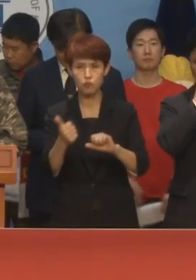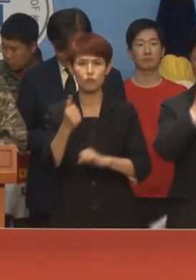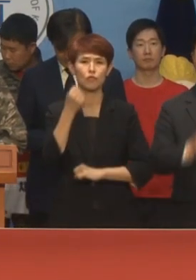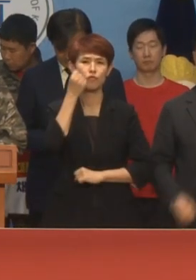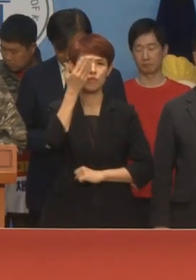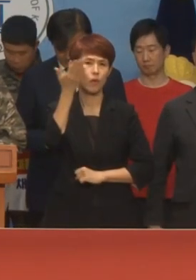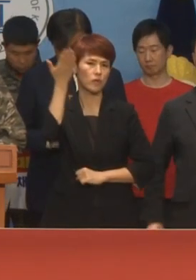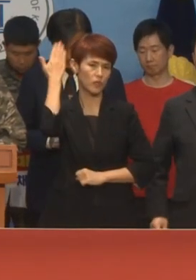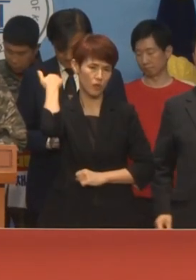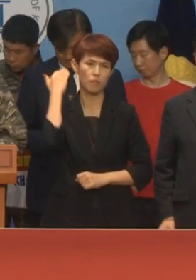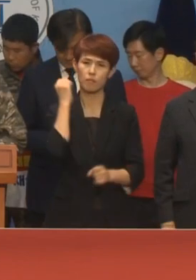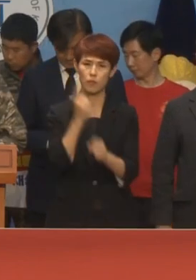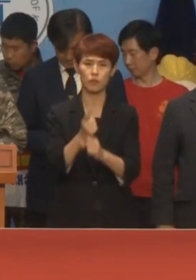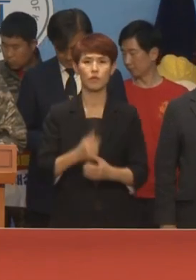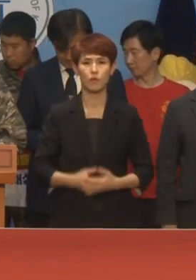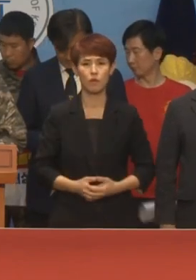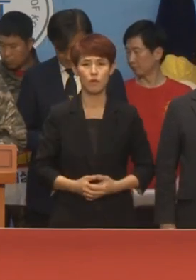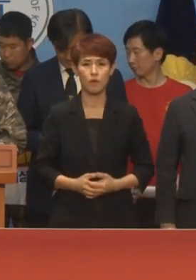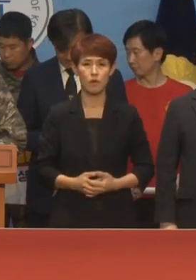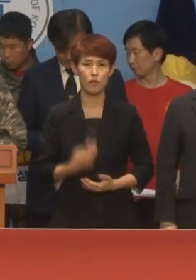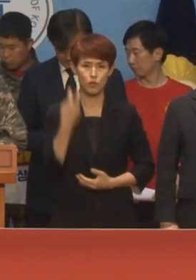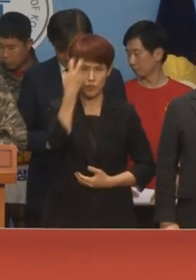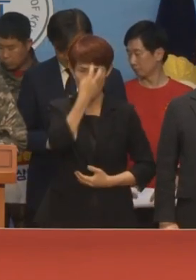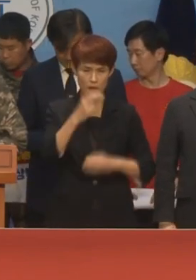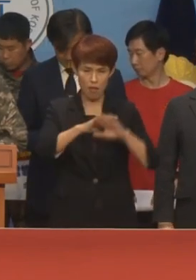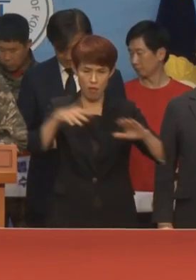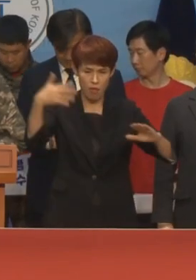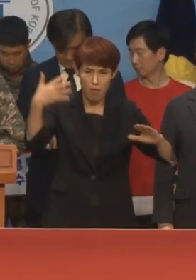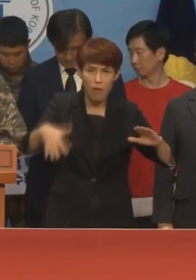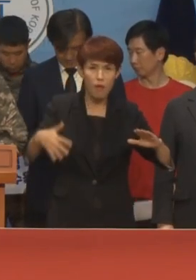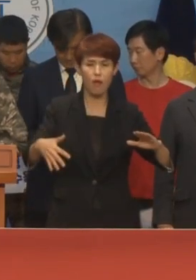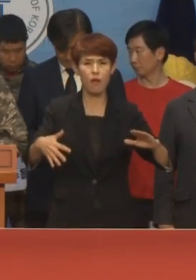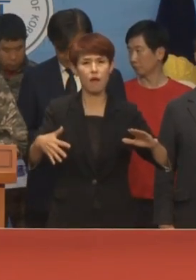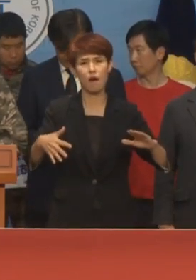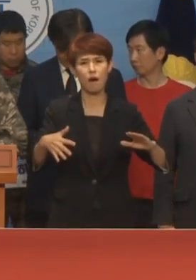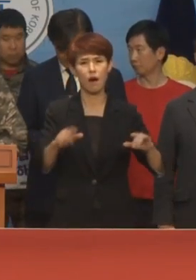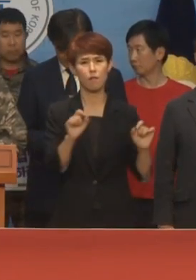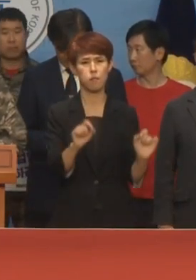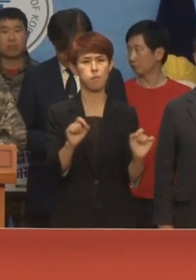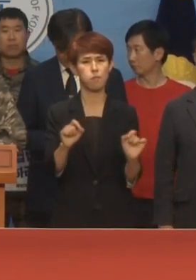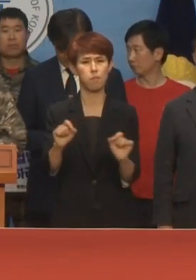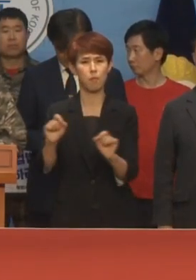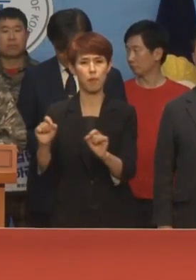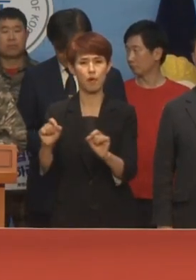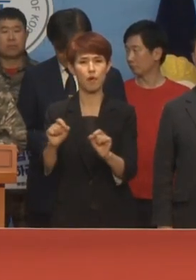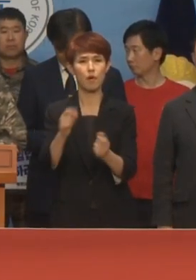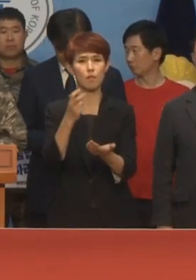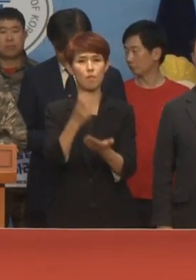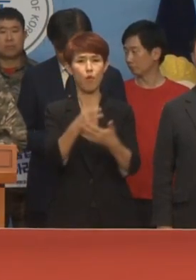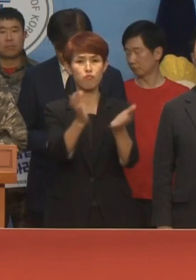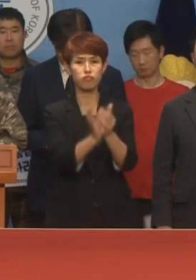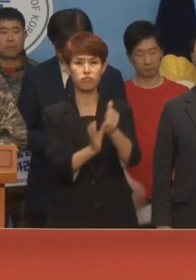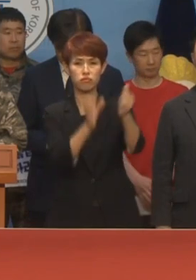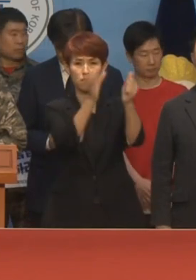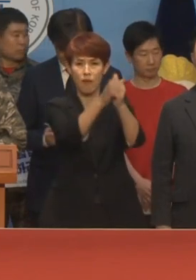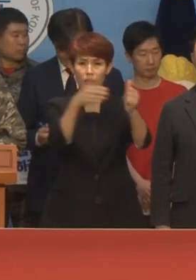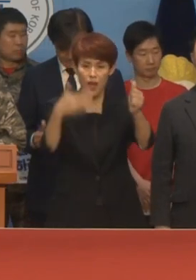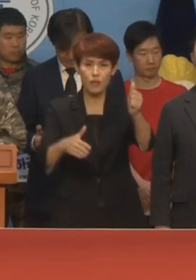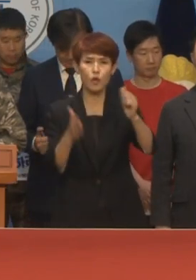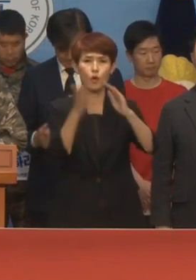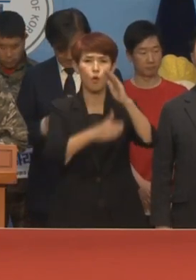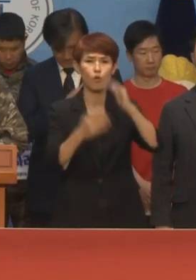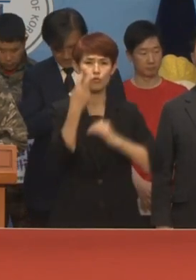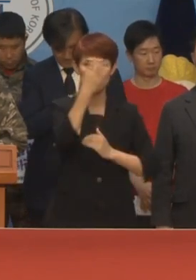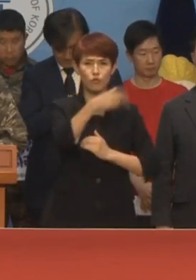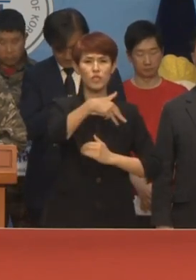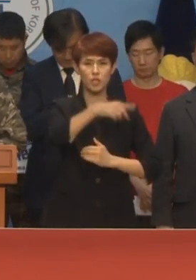지났습니다. 수사를 매듭짓지 못하고 아직도 사법부로 넘기지 못한